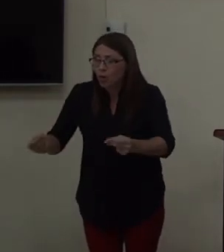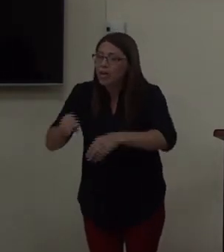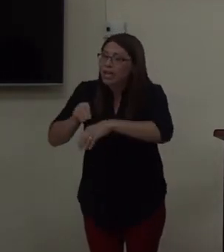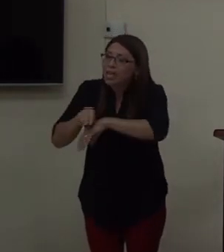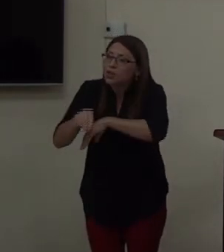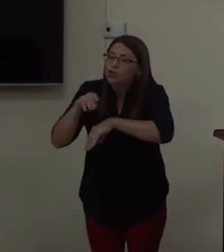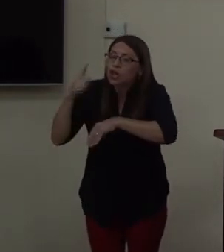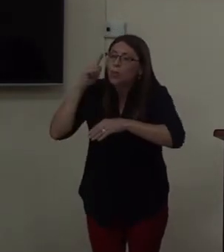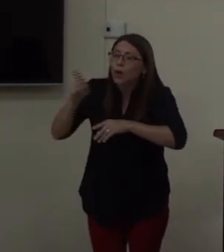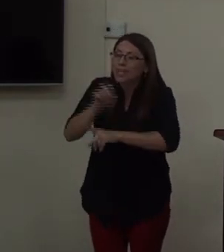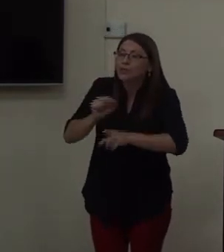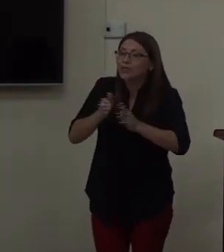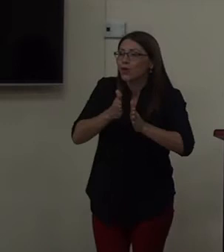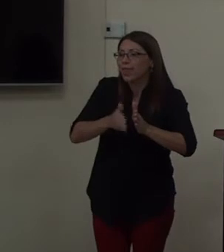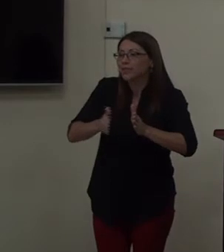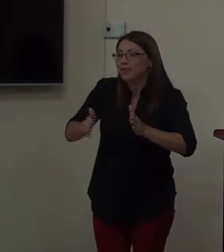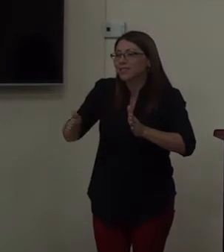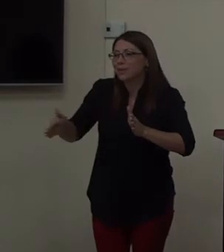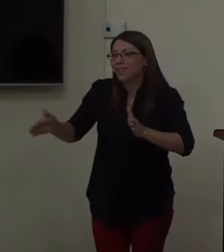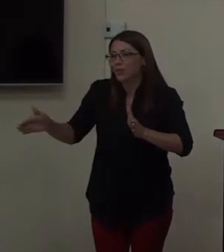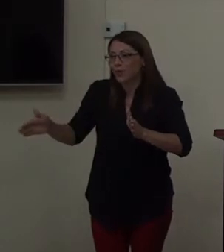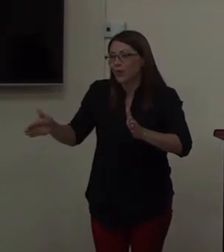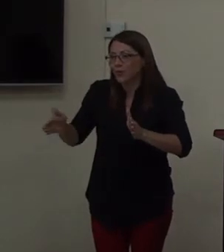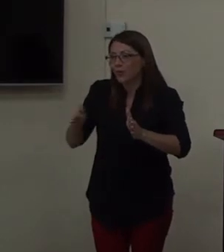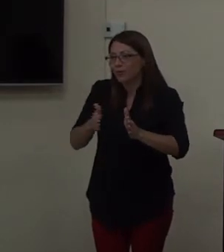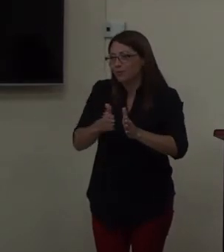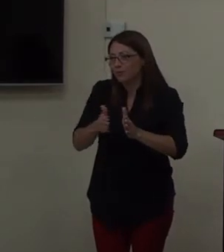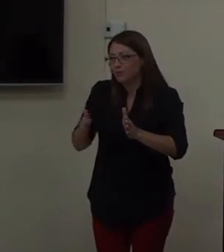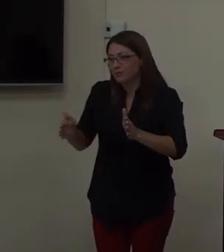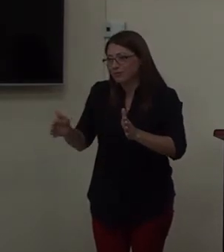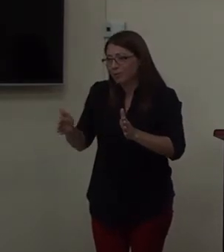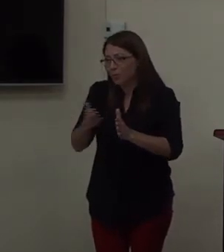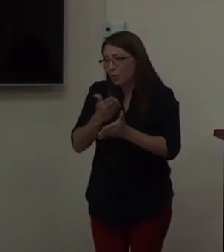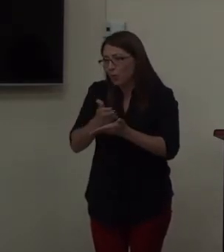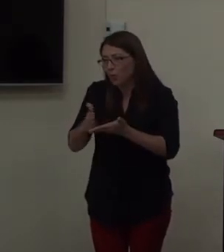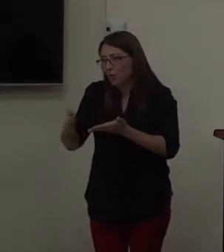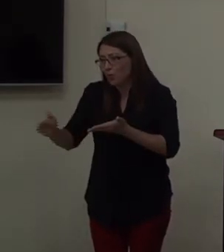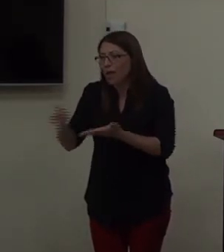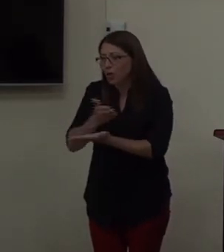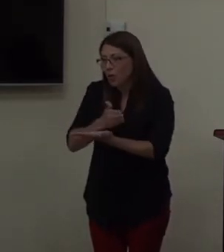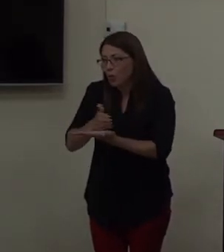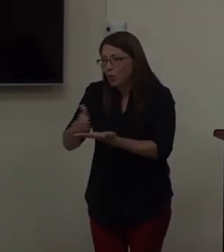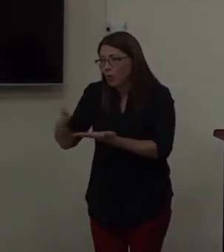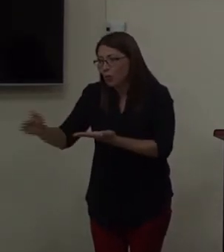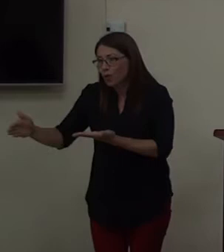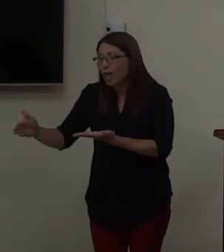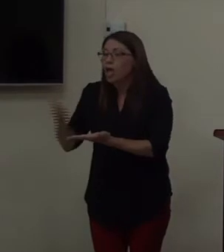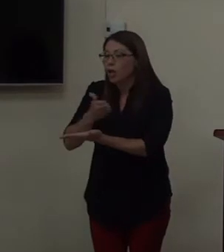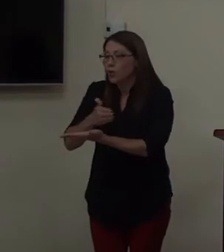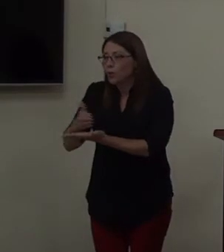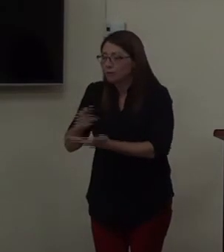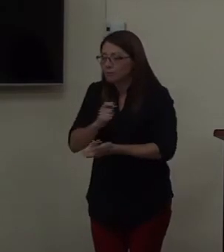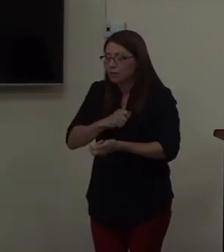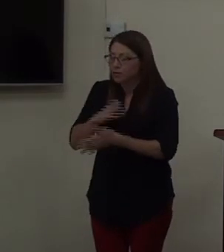de desplazamiento, ¿verdad? Básicamente eso es lo que implica la obsolescencia estructural. No es cualquier cambio lingüístico, aunque en el fondo